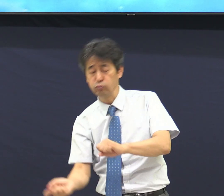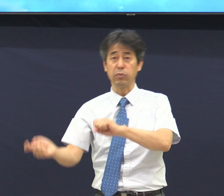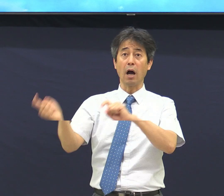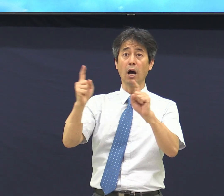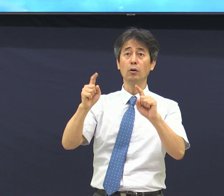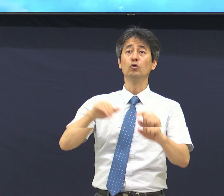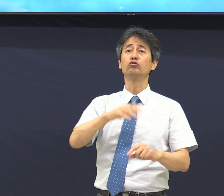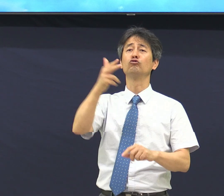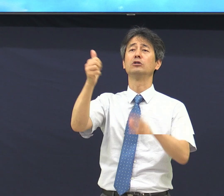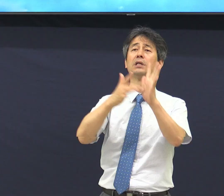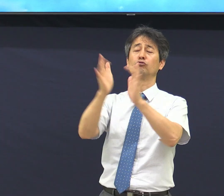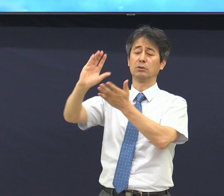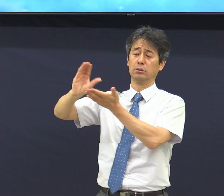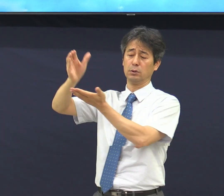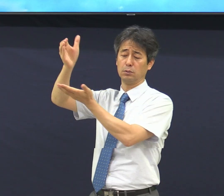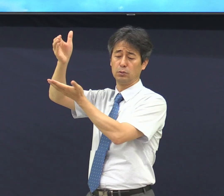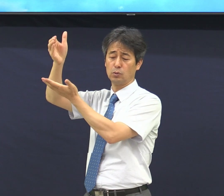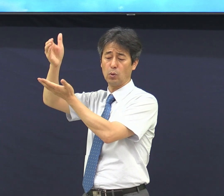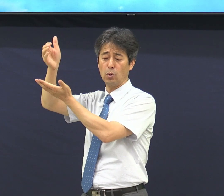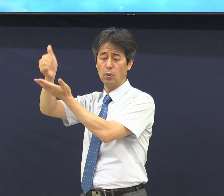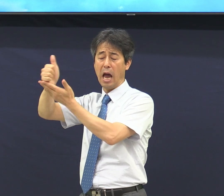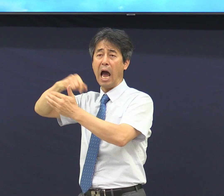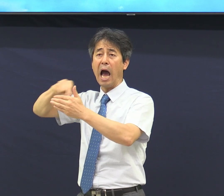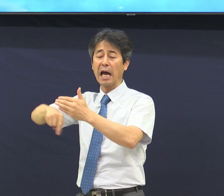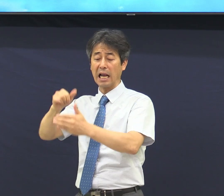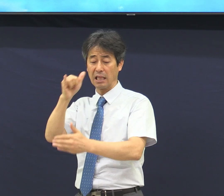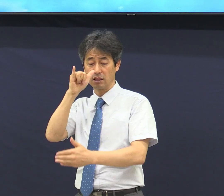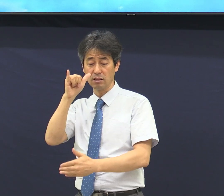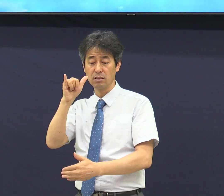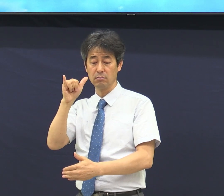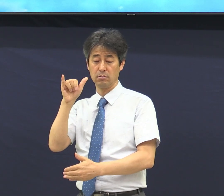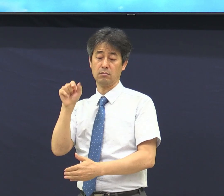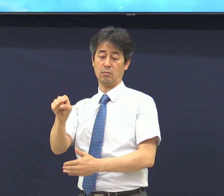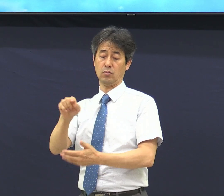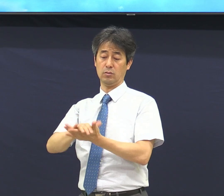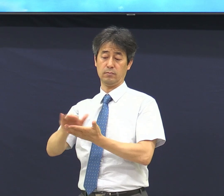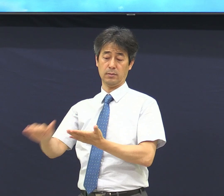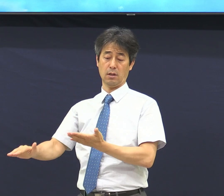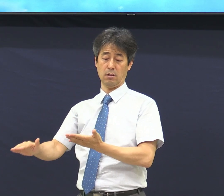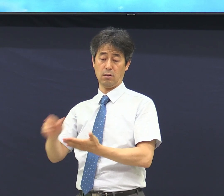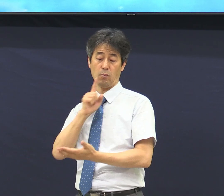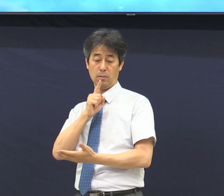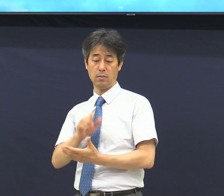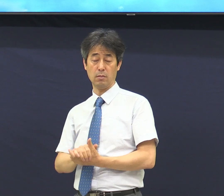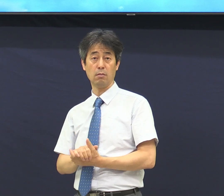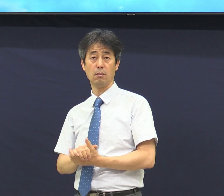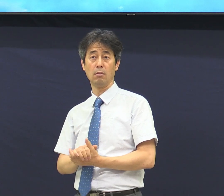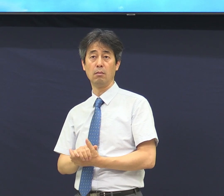그리고 사람이 죽었다가 부활하신 예수 그리스도 안에